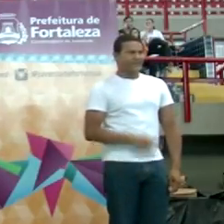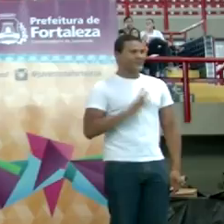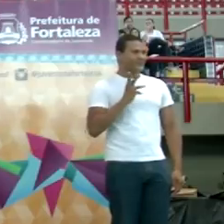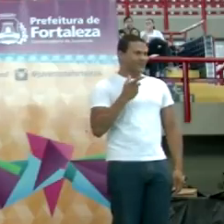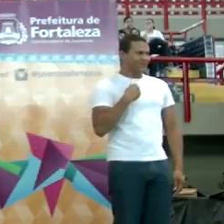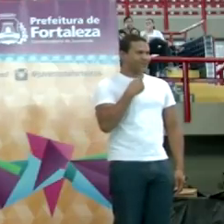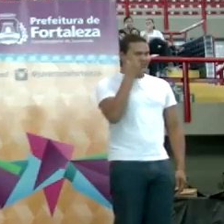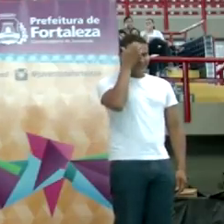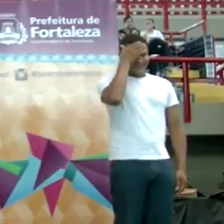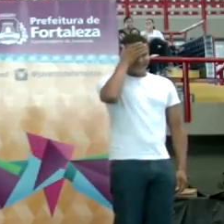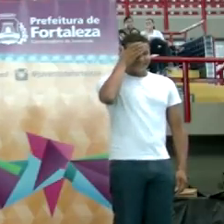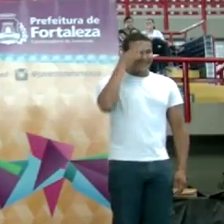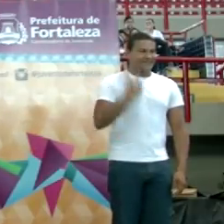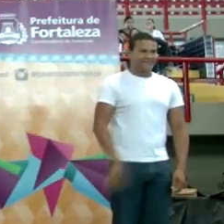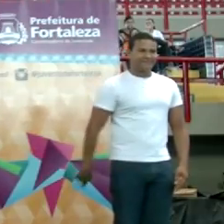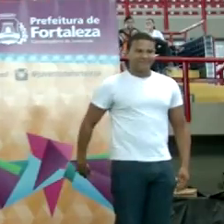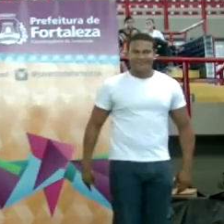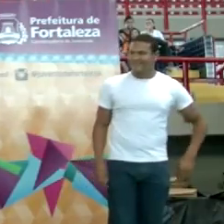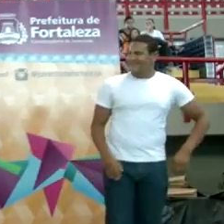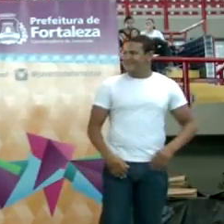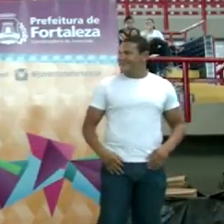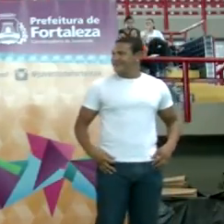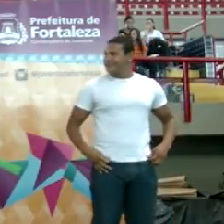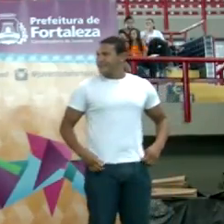Deu certo aí, né?